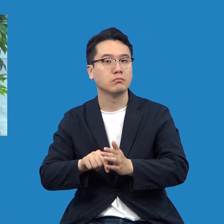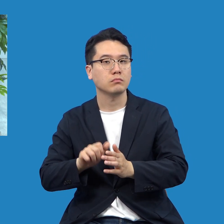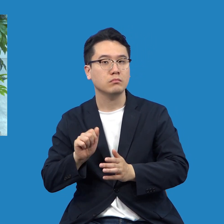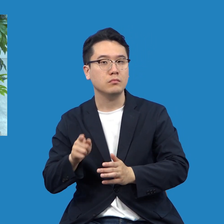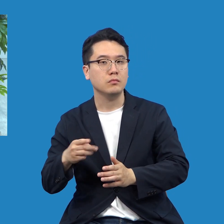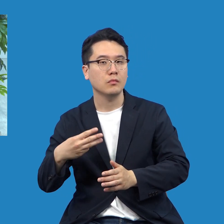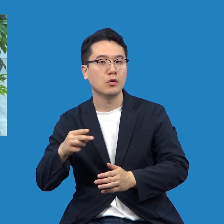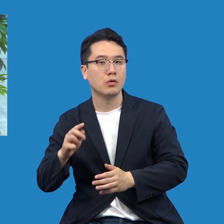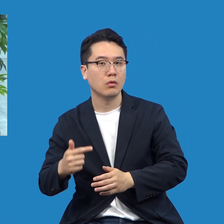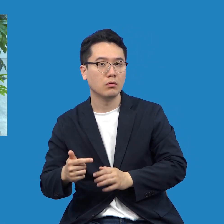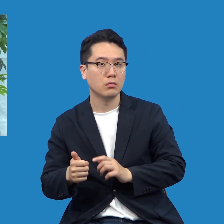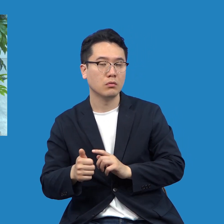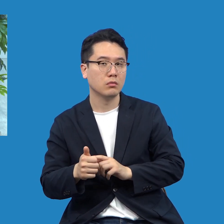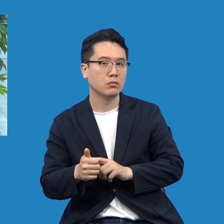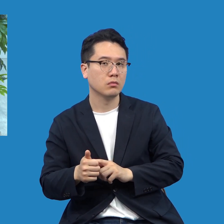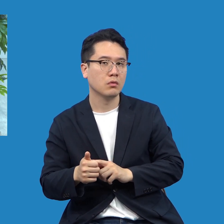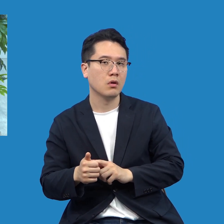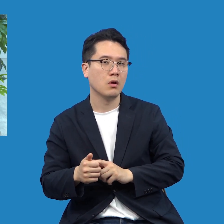매정한 냉대를 받았지만